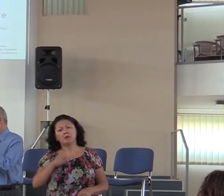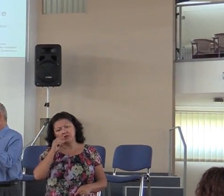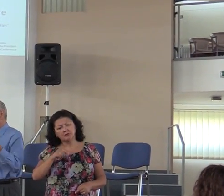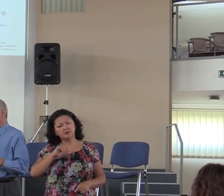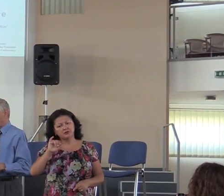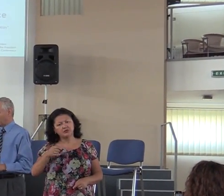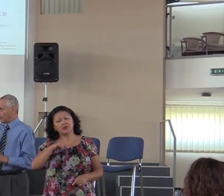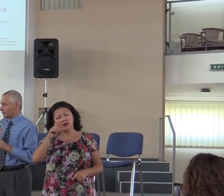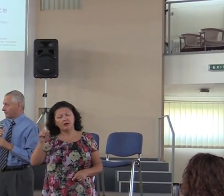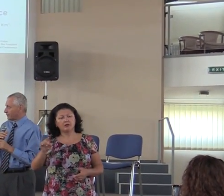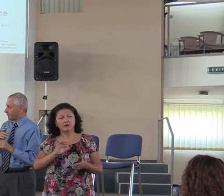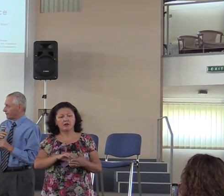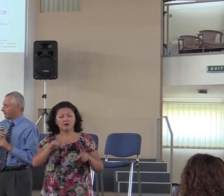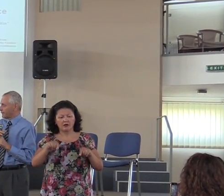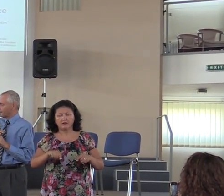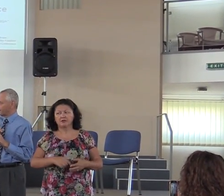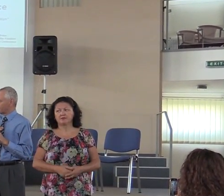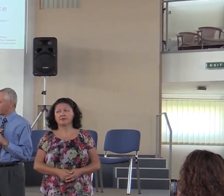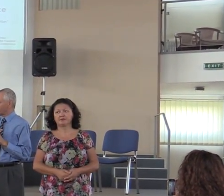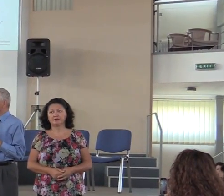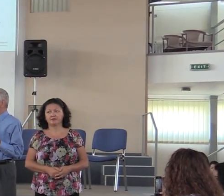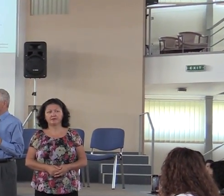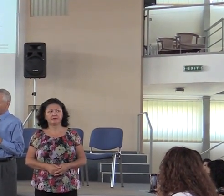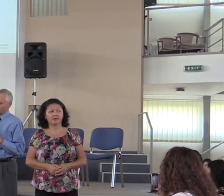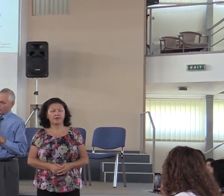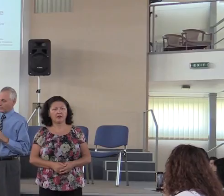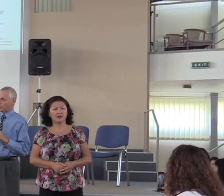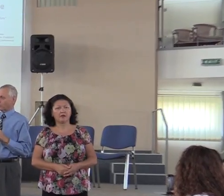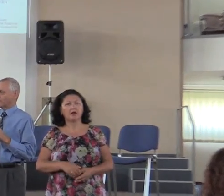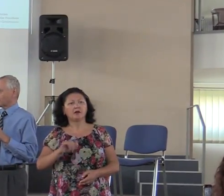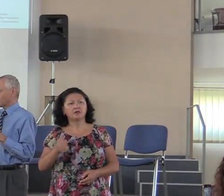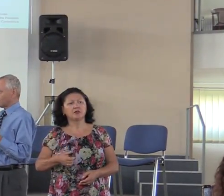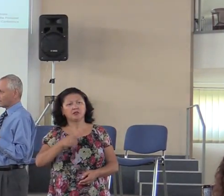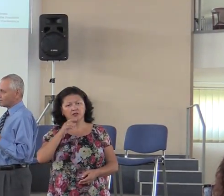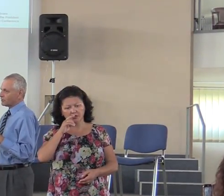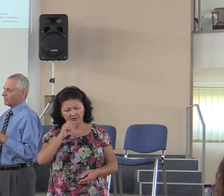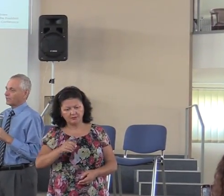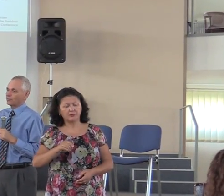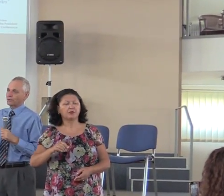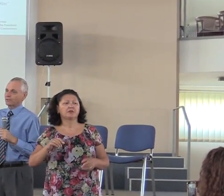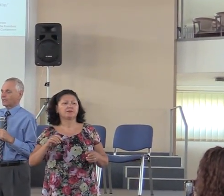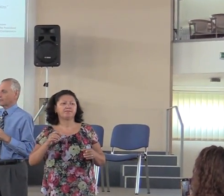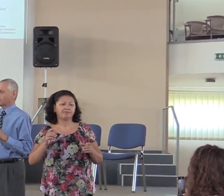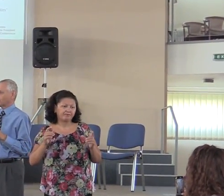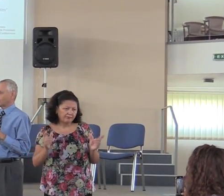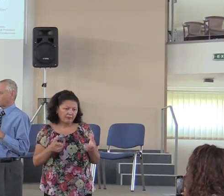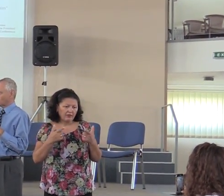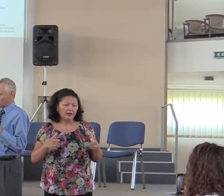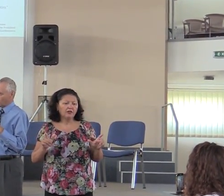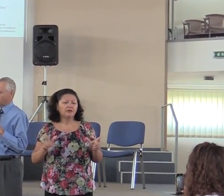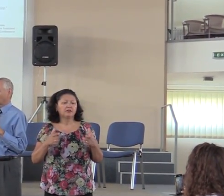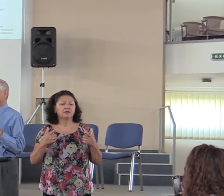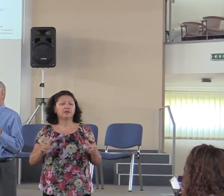ocazie aici și în altă parte. In song and in testimony. Și s-a mai spus și de către cântecele care au fost cântate și